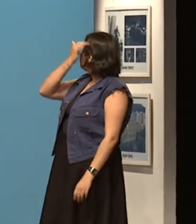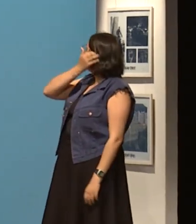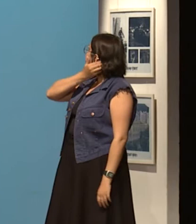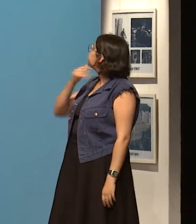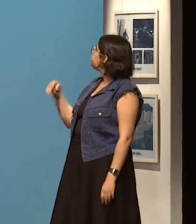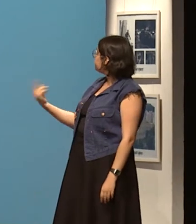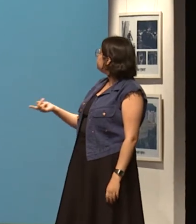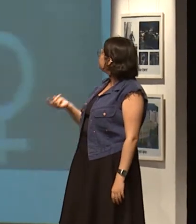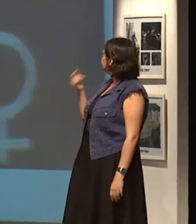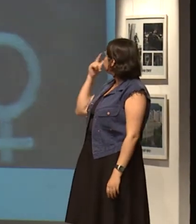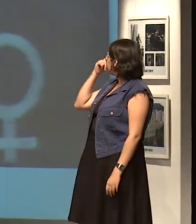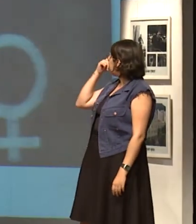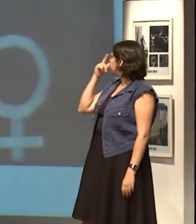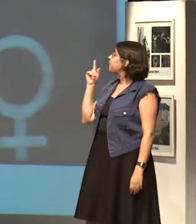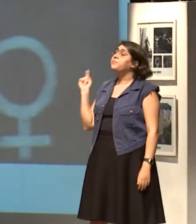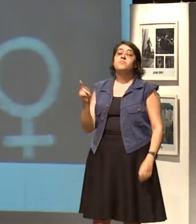palavra sobre o que é o feminismo.